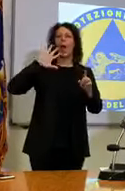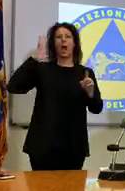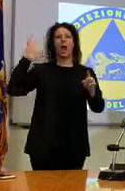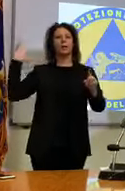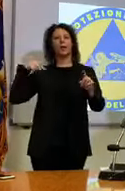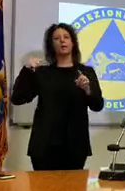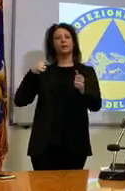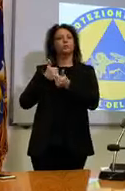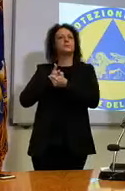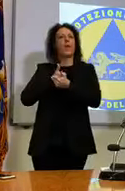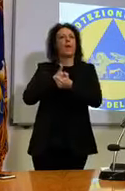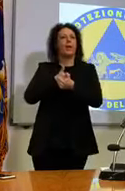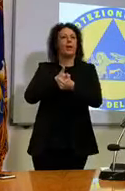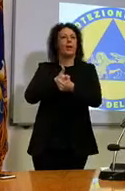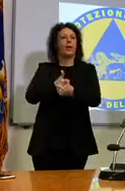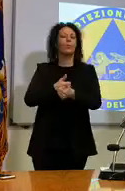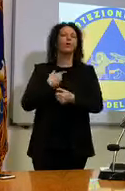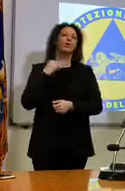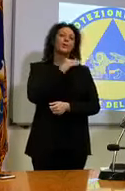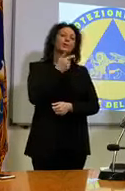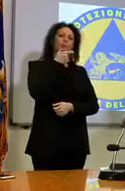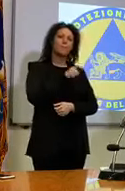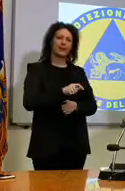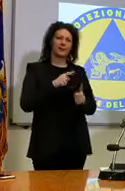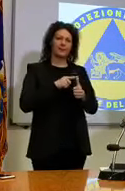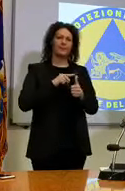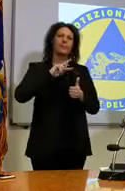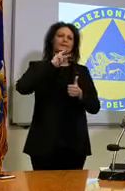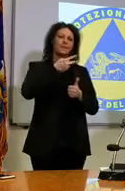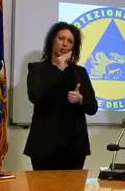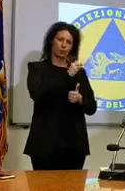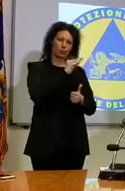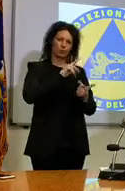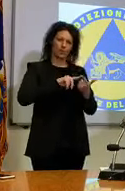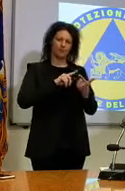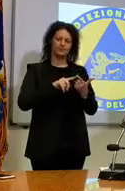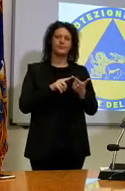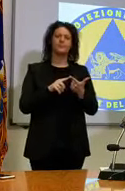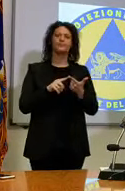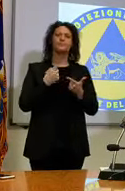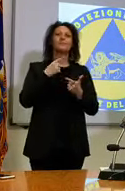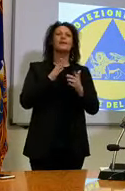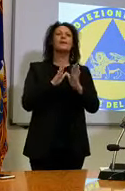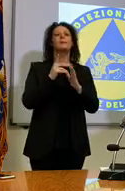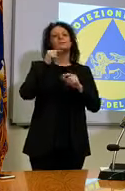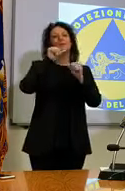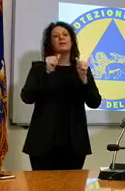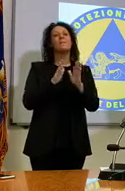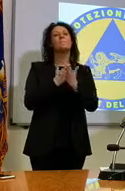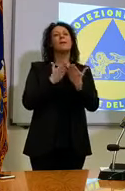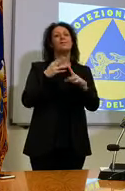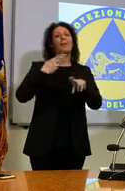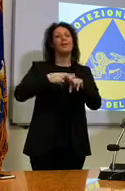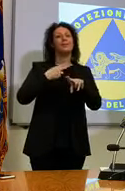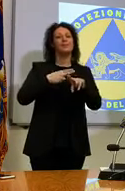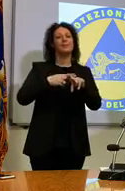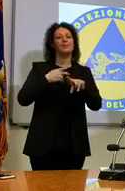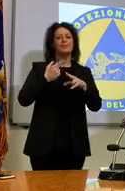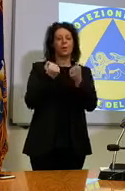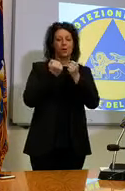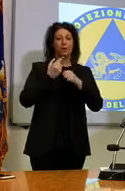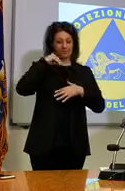punto di vista scientifico, e secondo questa patente per rimettere in moto la gente che sarà trovata